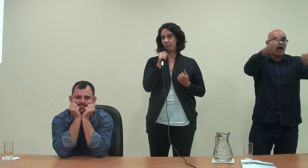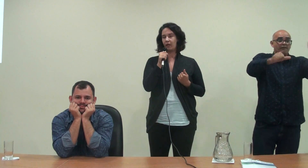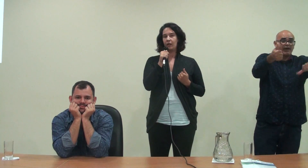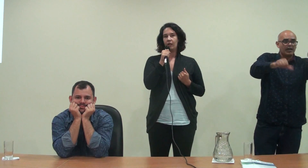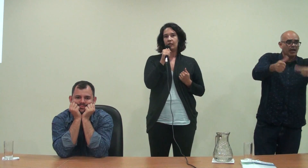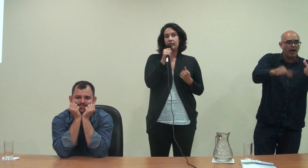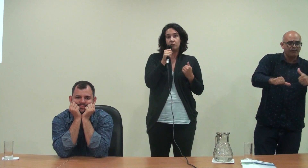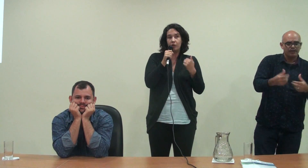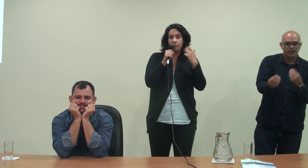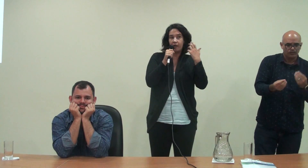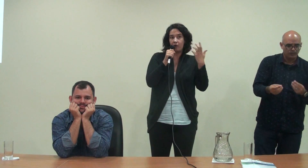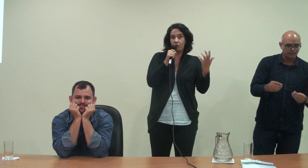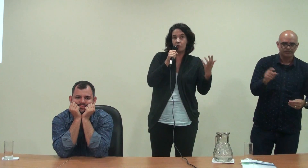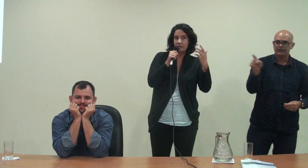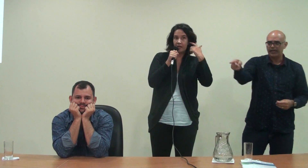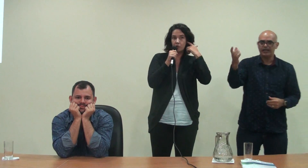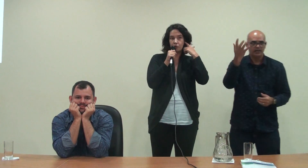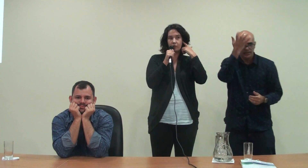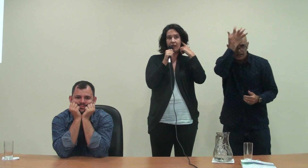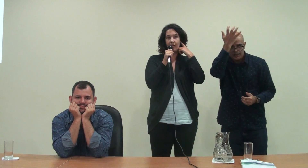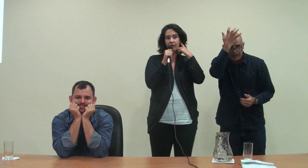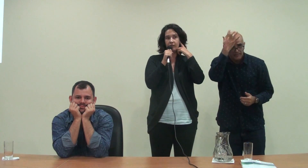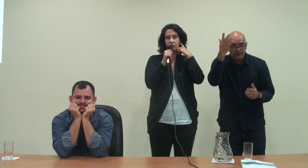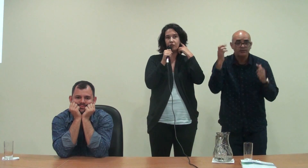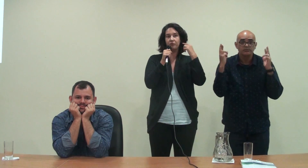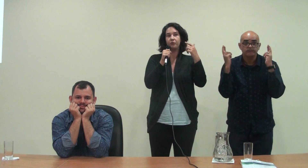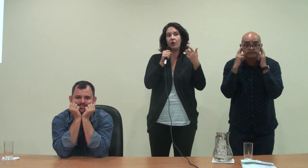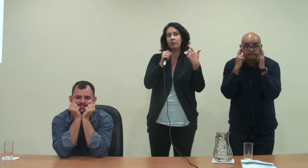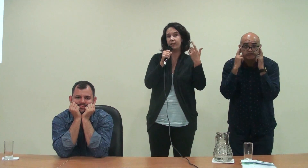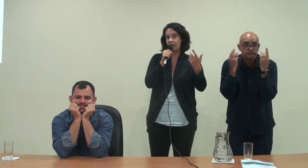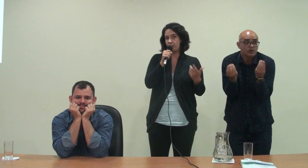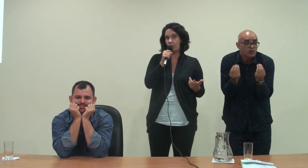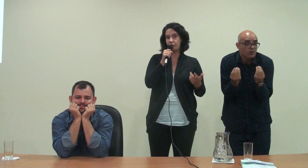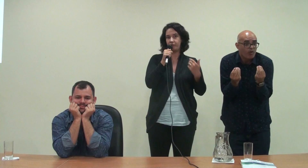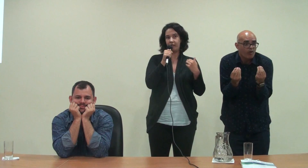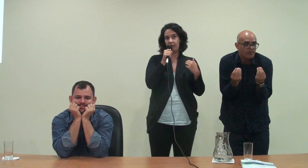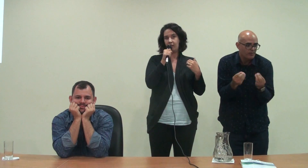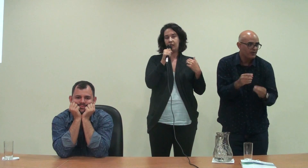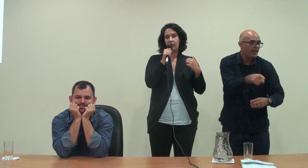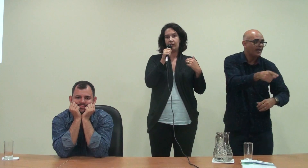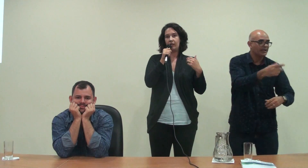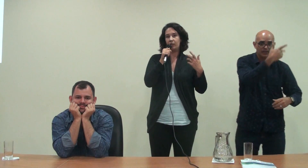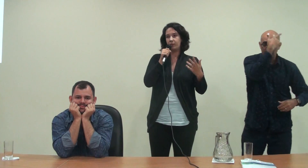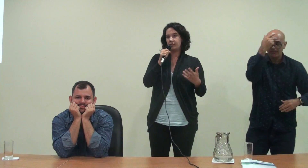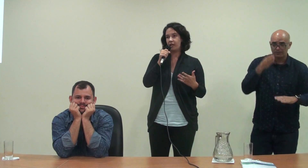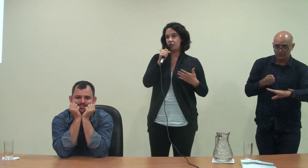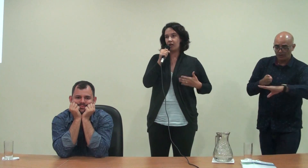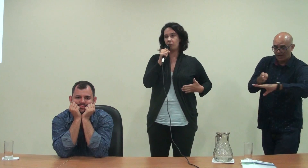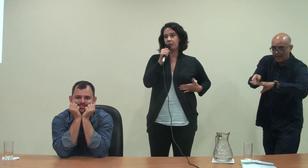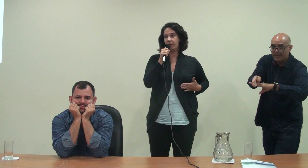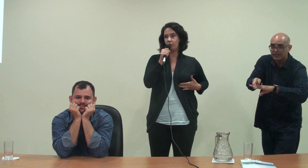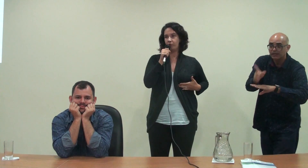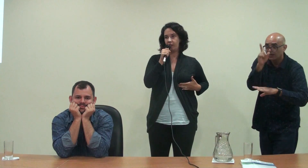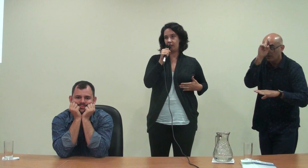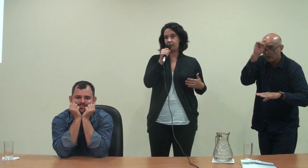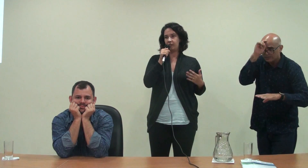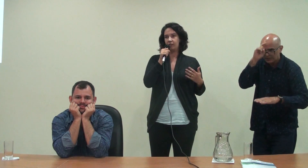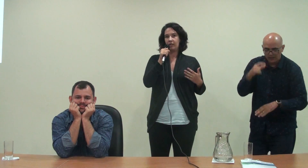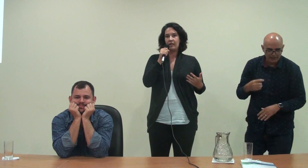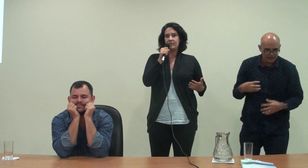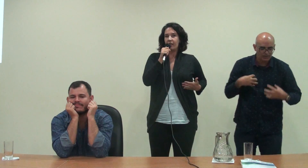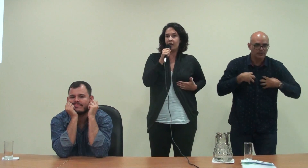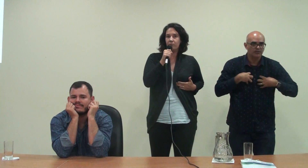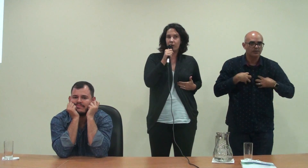paciente. Então, se o Gabriel não consegue auscultar, de que forma que ele pode ver que aquele paciente está com uma